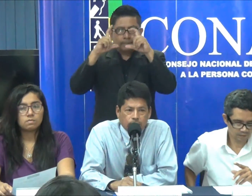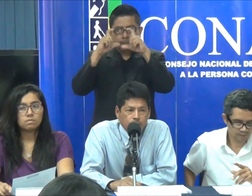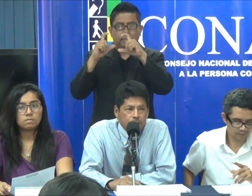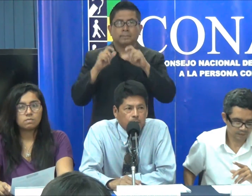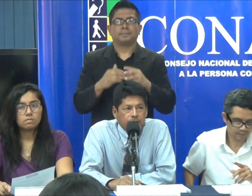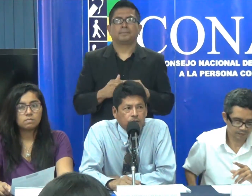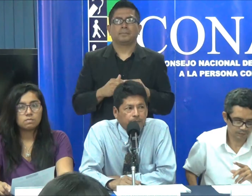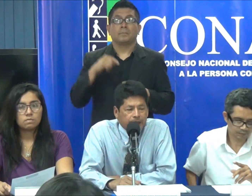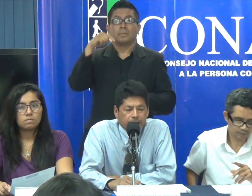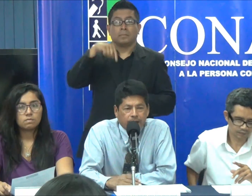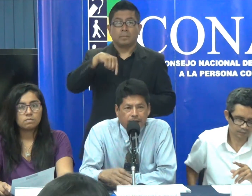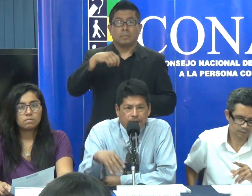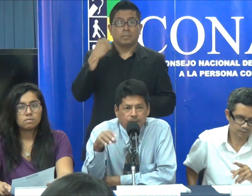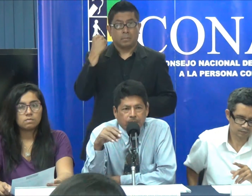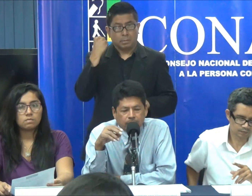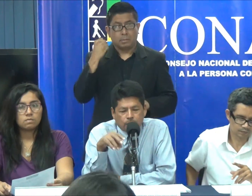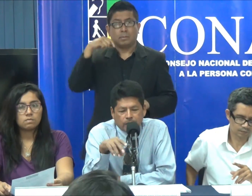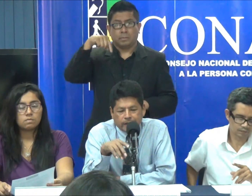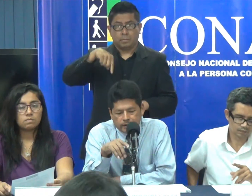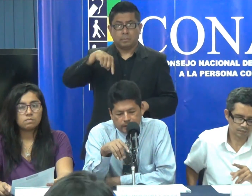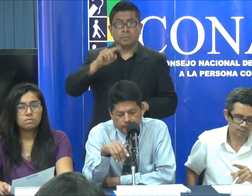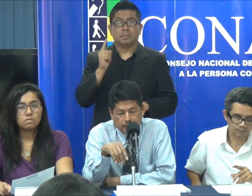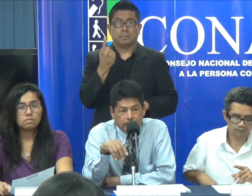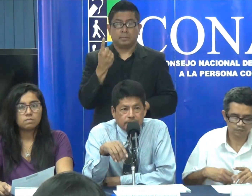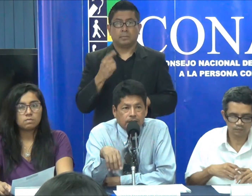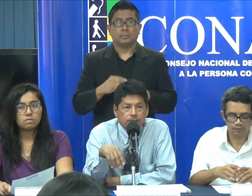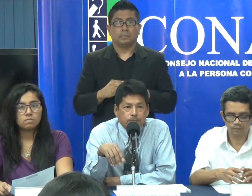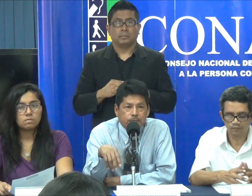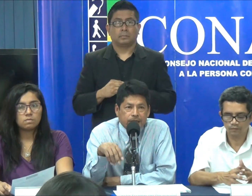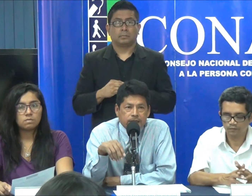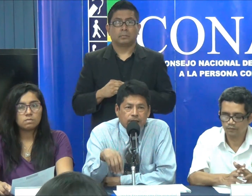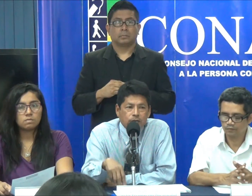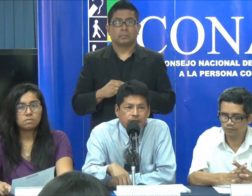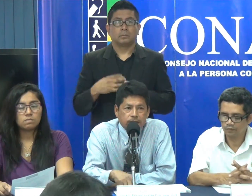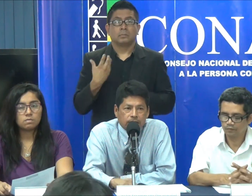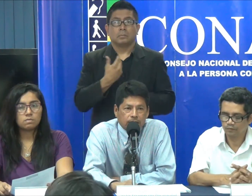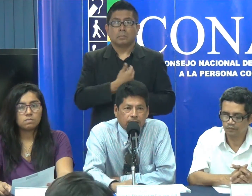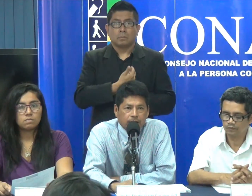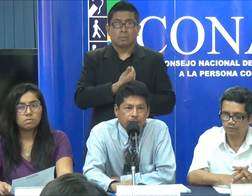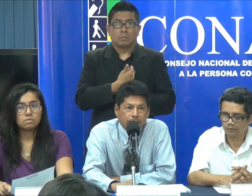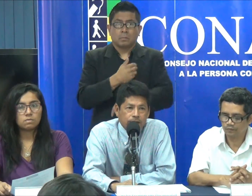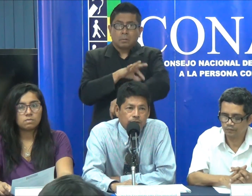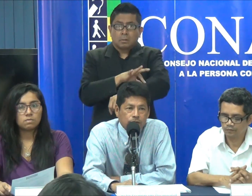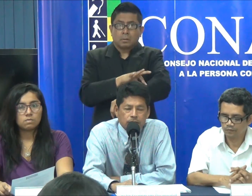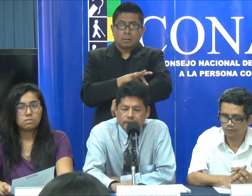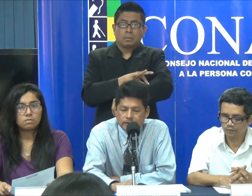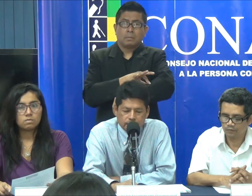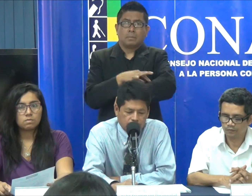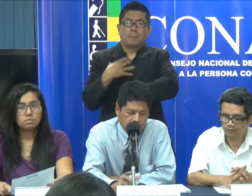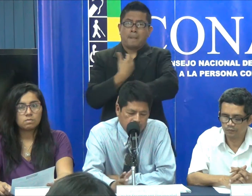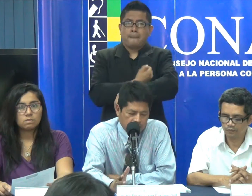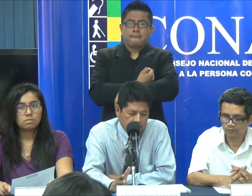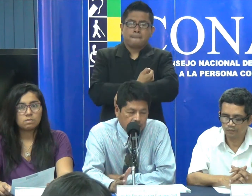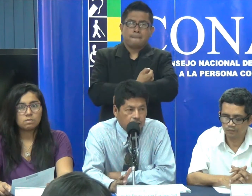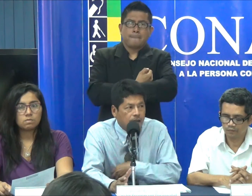es un buen momento para, en primer lugar, hacer expresa nuestra mayor